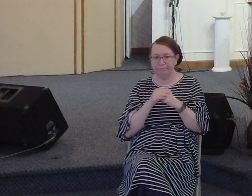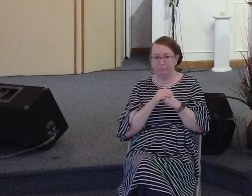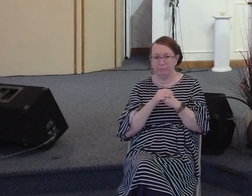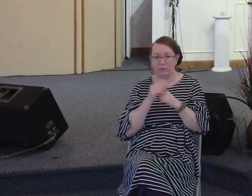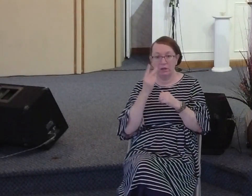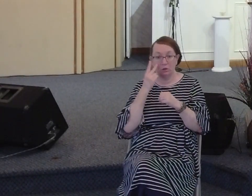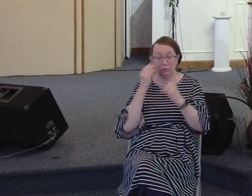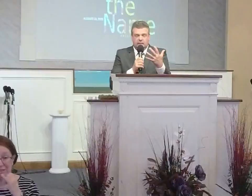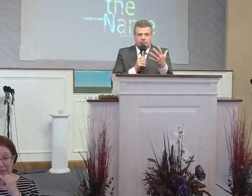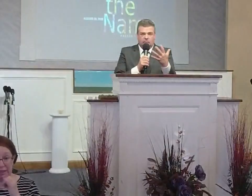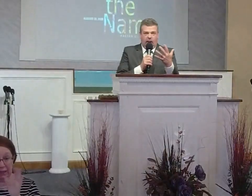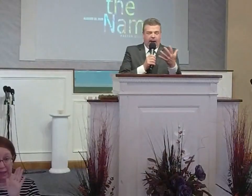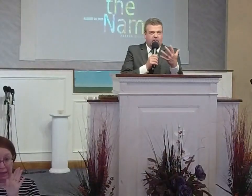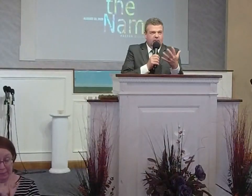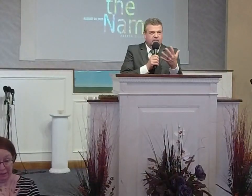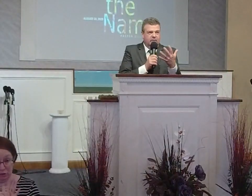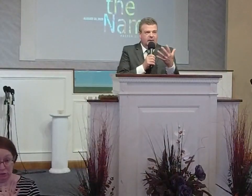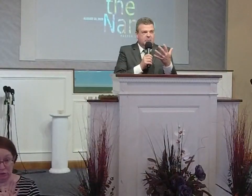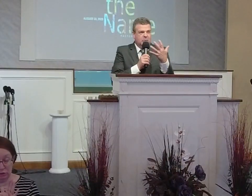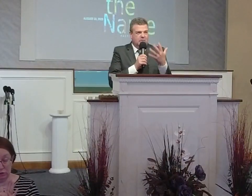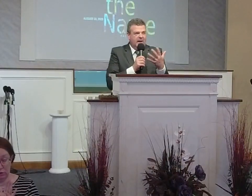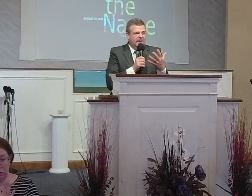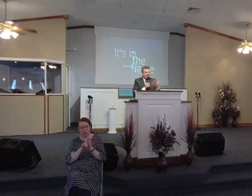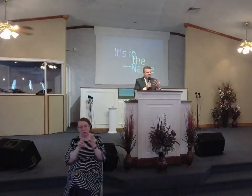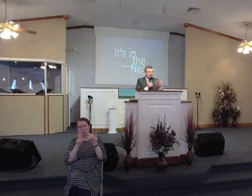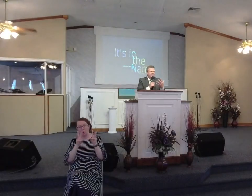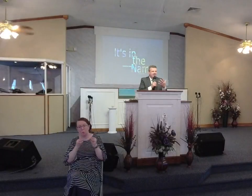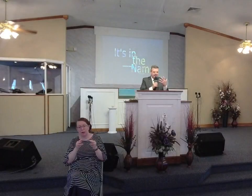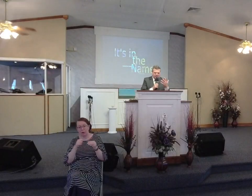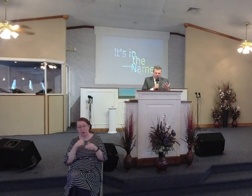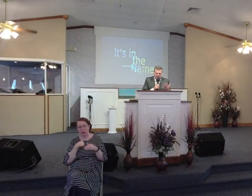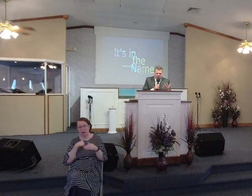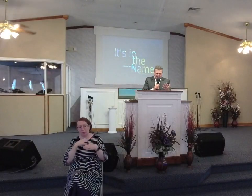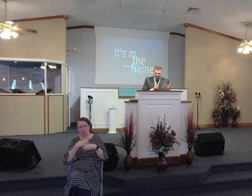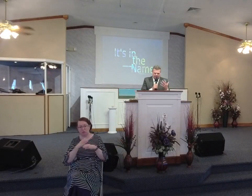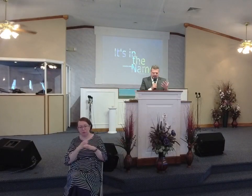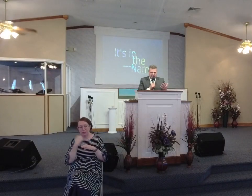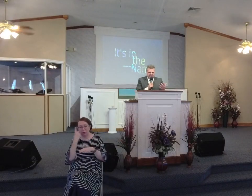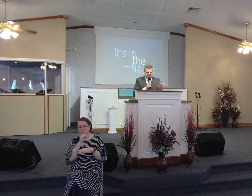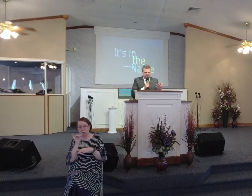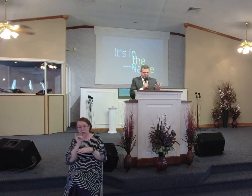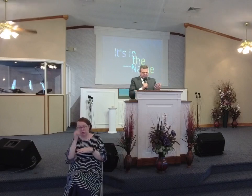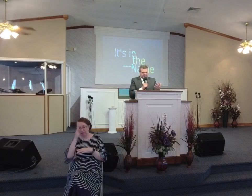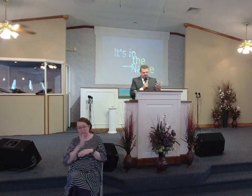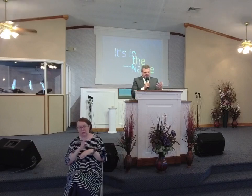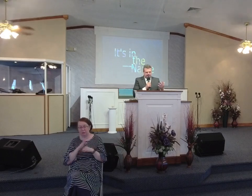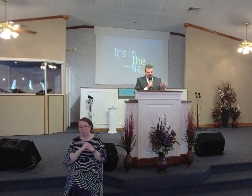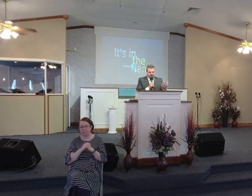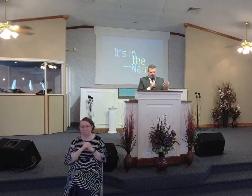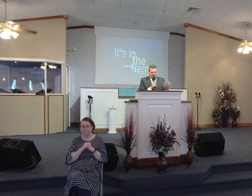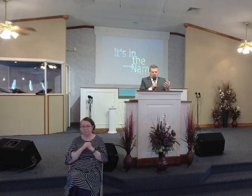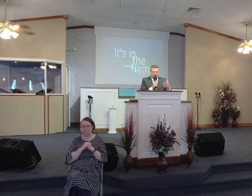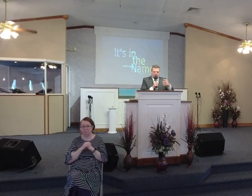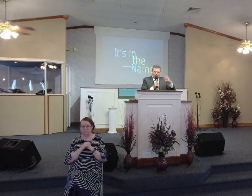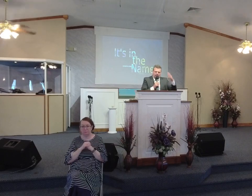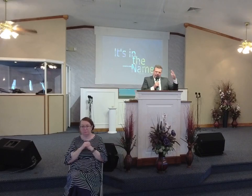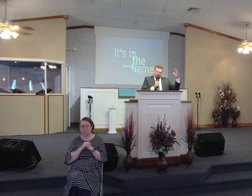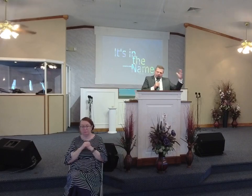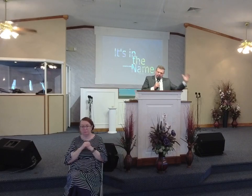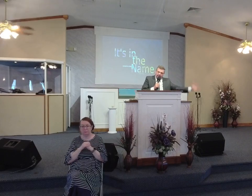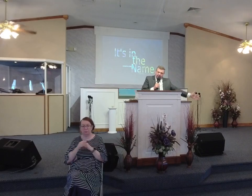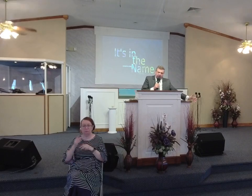cabezas. Pero cuando nosotros veamos la imagen de Dios, nosotros nos vamos a dar cuenta de que fuimos creados a la imagen de Dios.